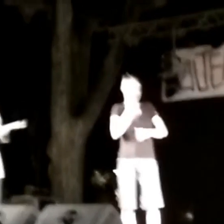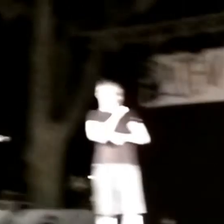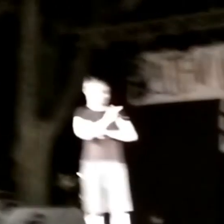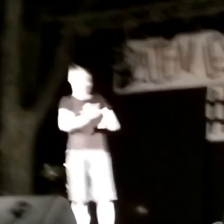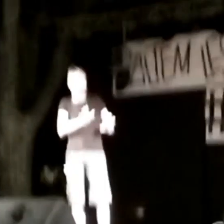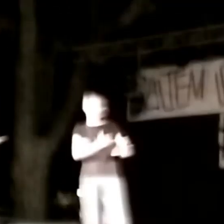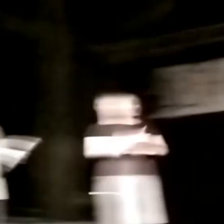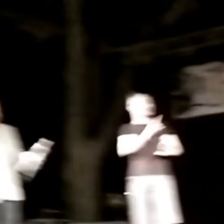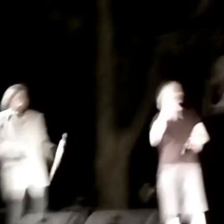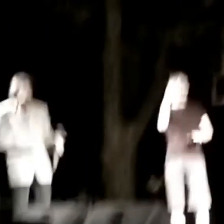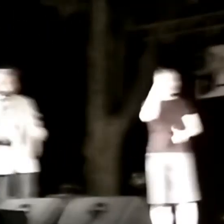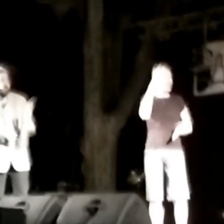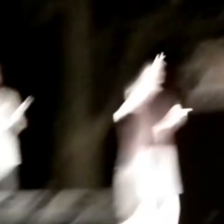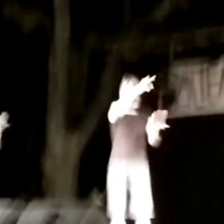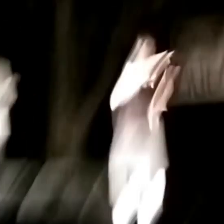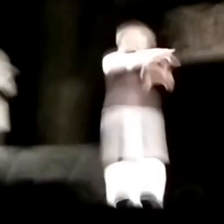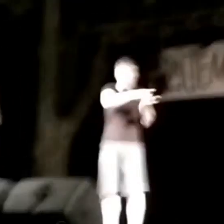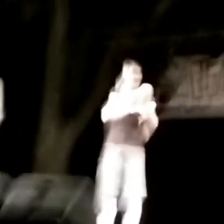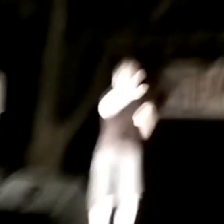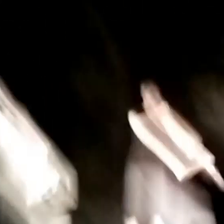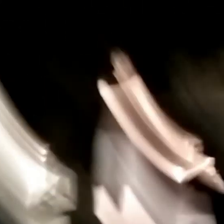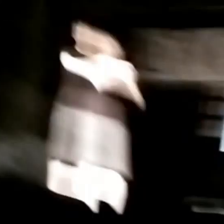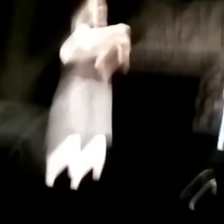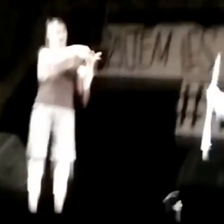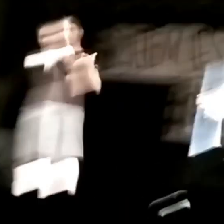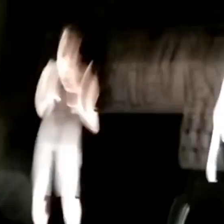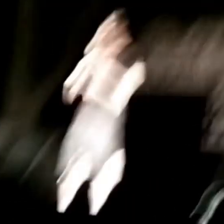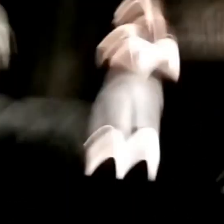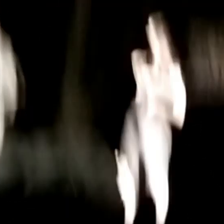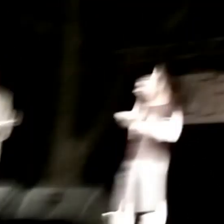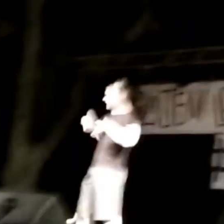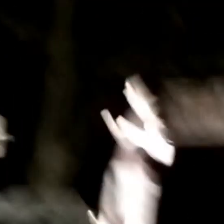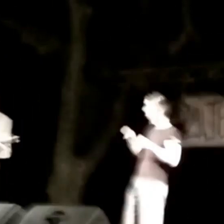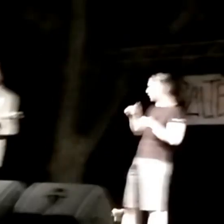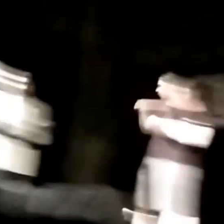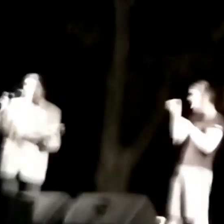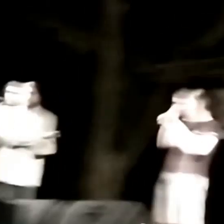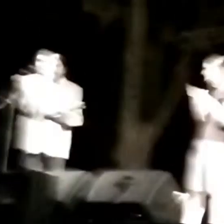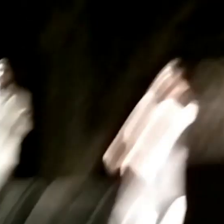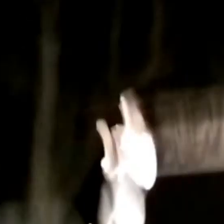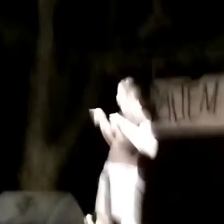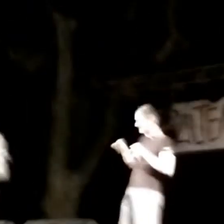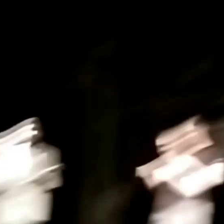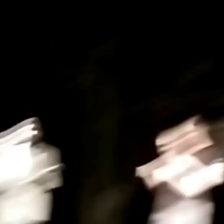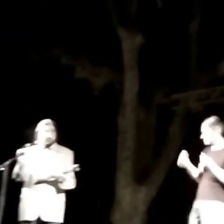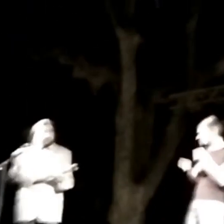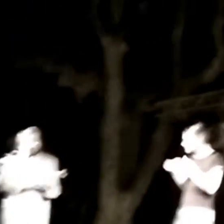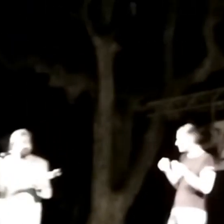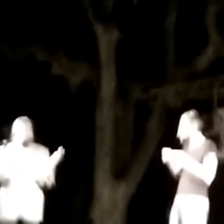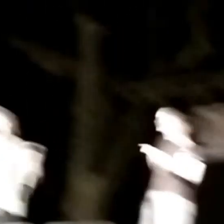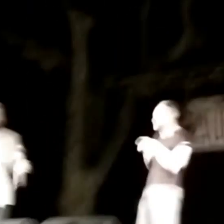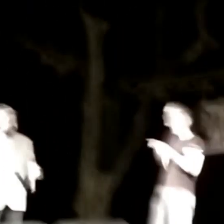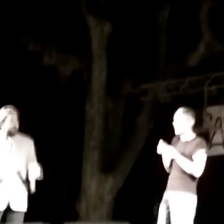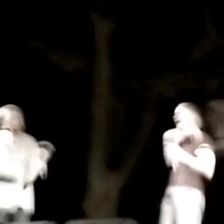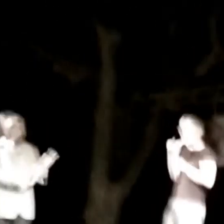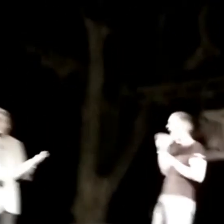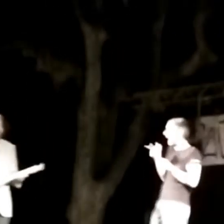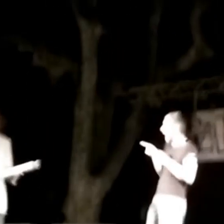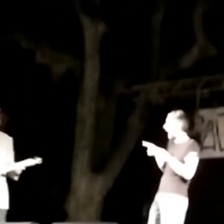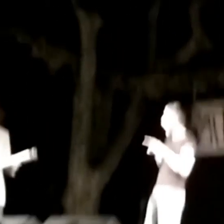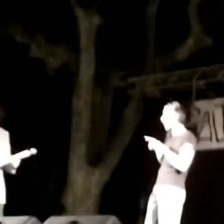Quan, el dia que treballi ja cobrarà. És que no em dona ni per un dol ni per res. És que ni per 1,30€